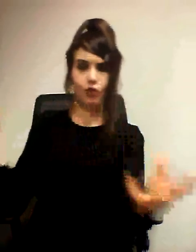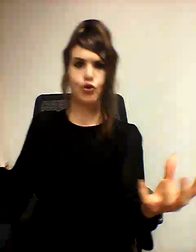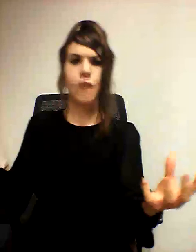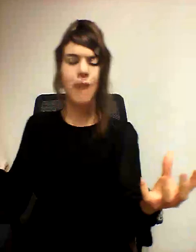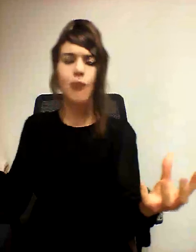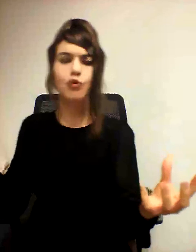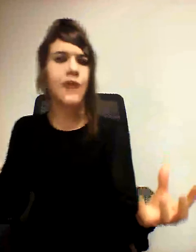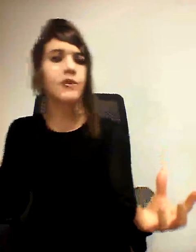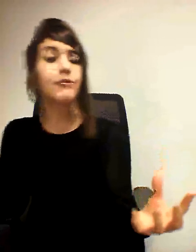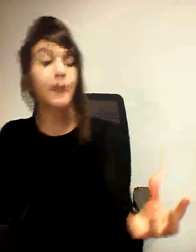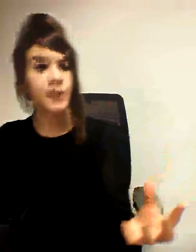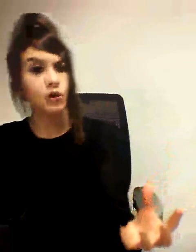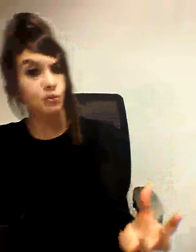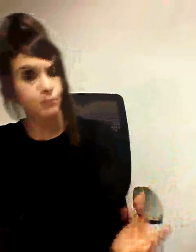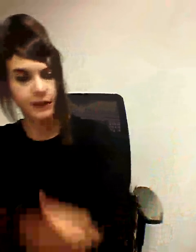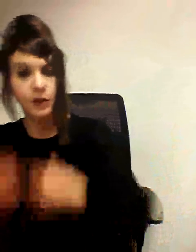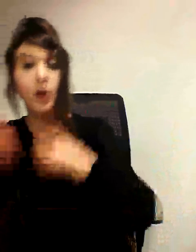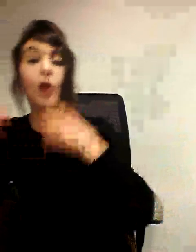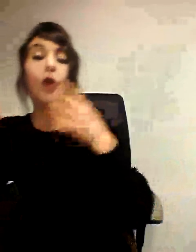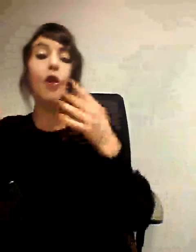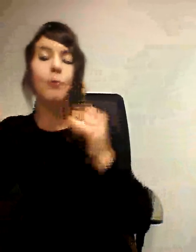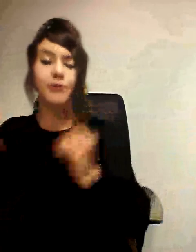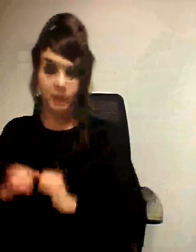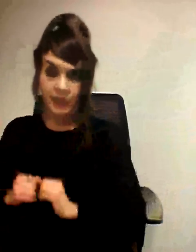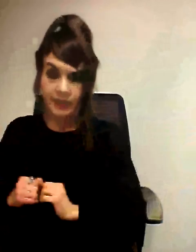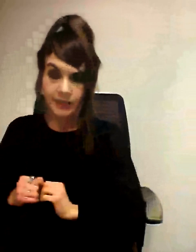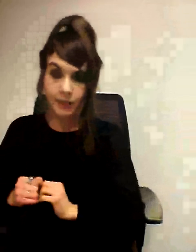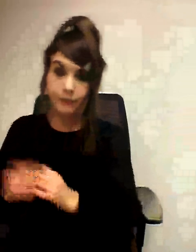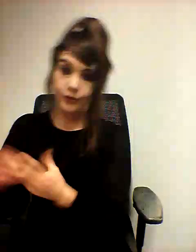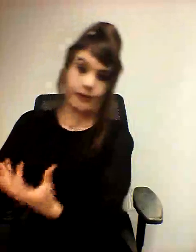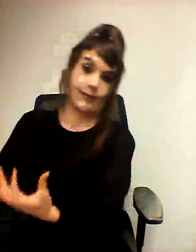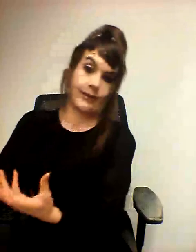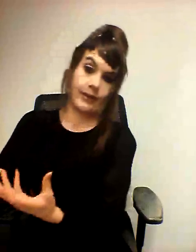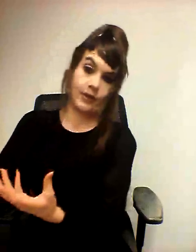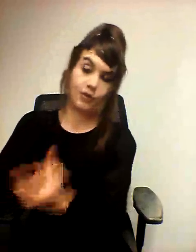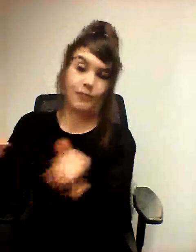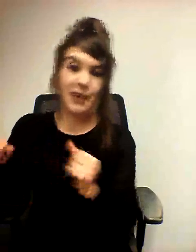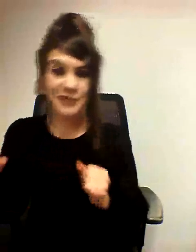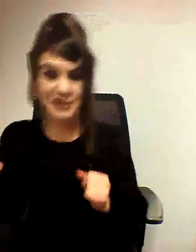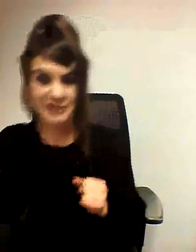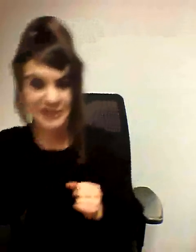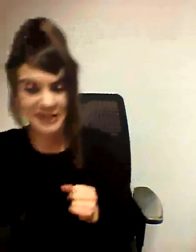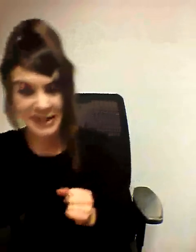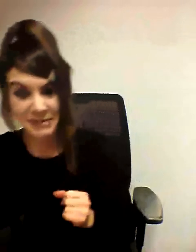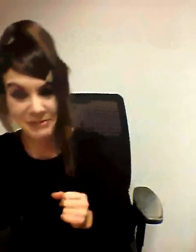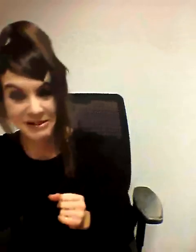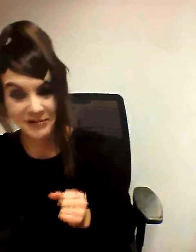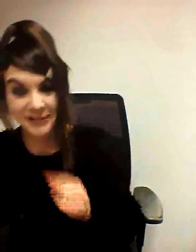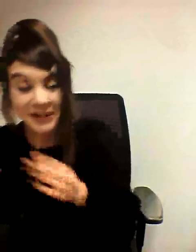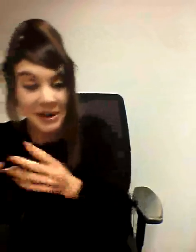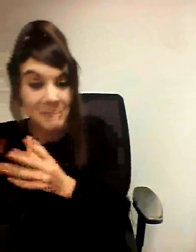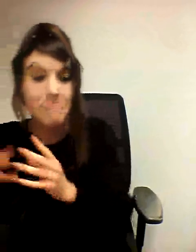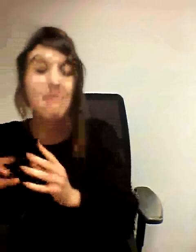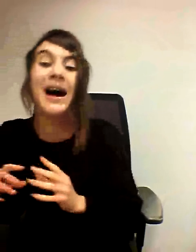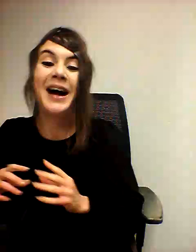de bouwstenen van jouw spieren, opneemt in jouw voeding en in jouw spijsverteerskanaal laat belanden, maar